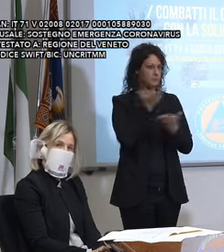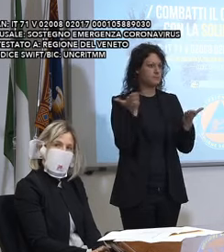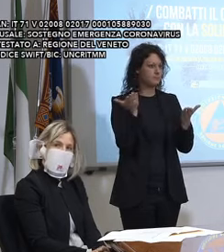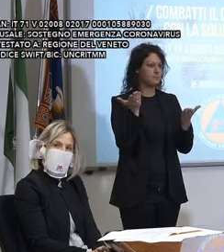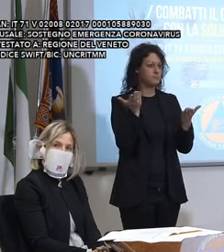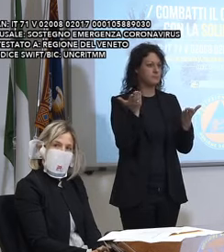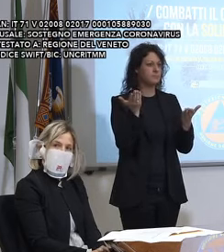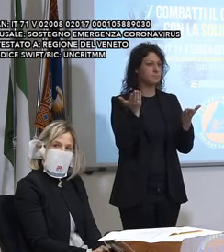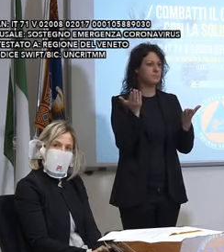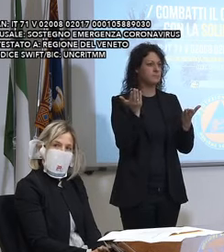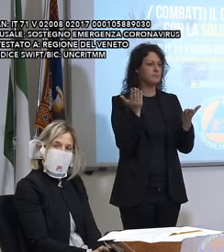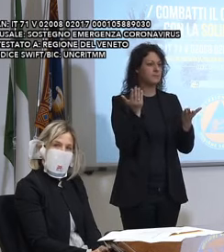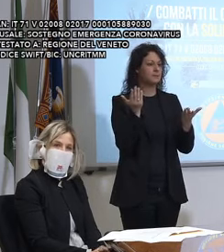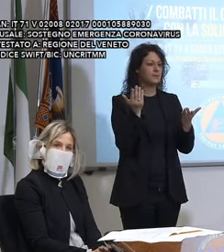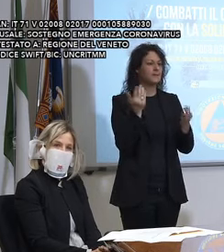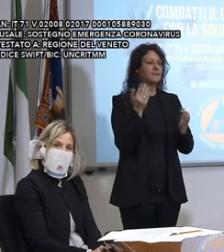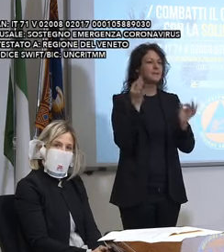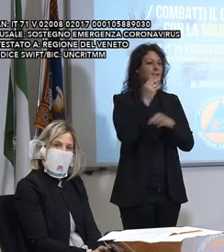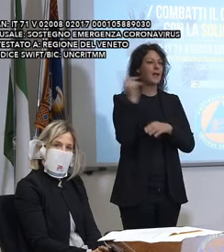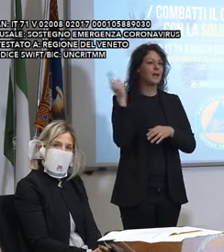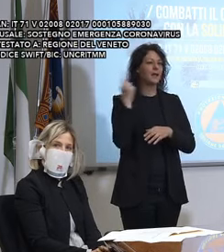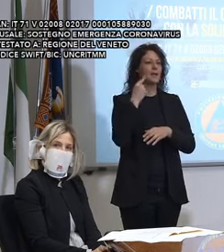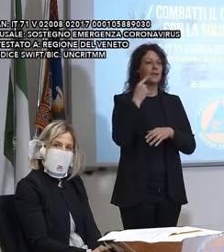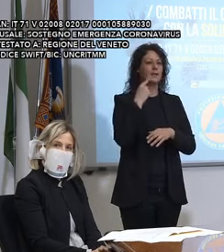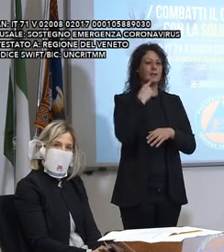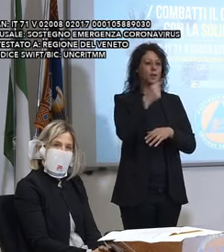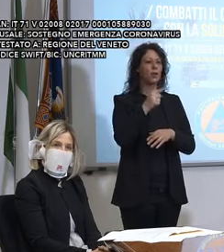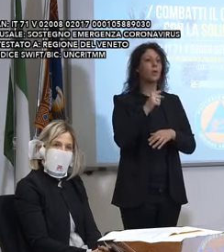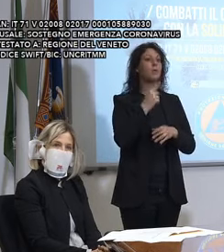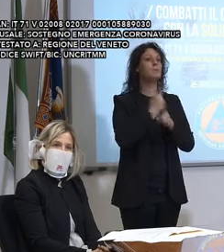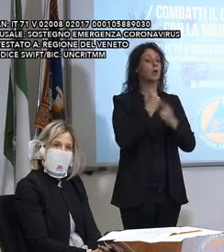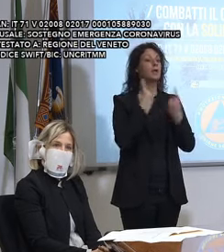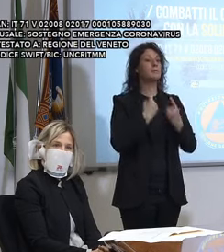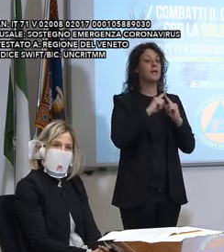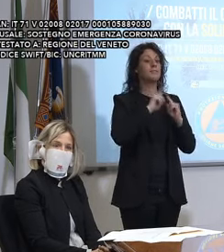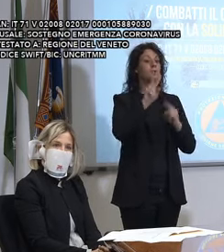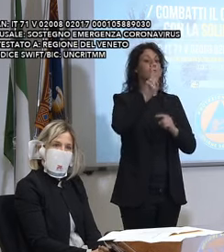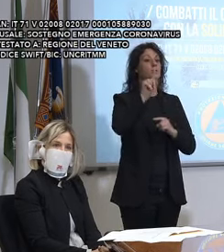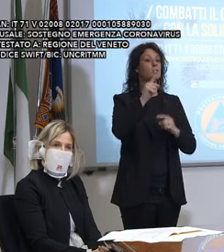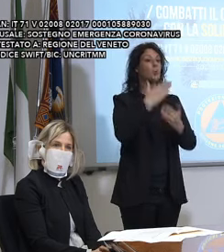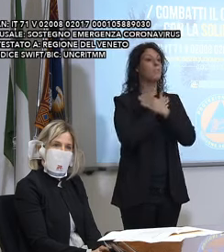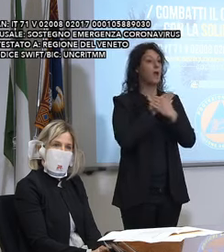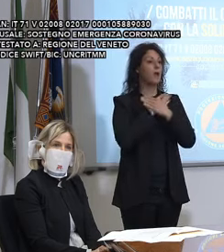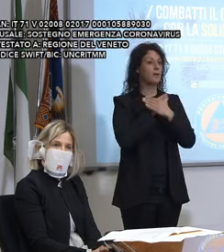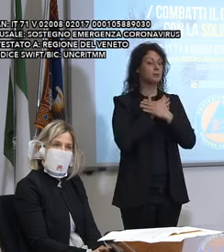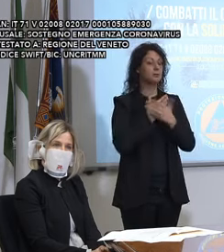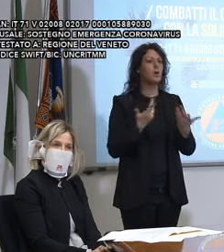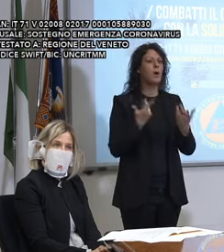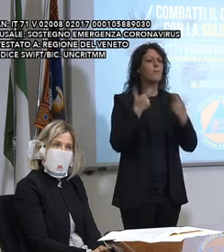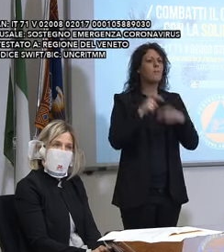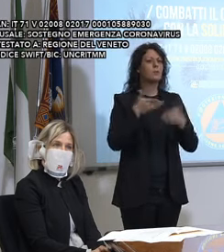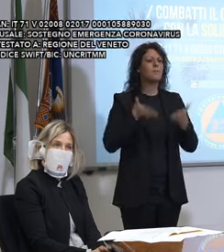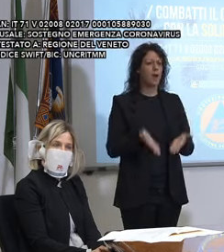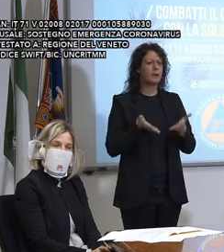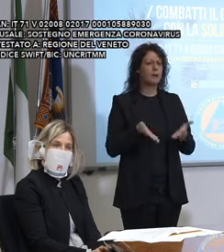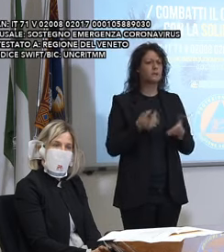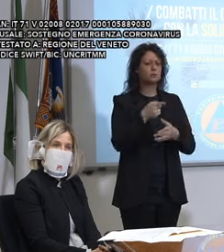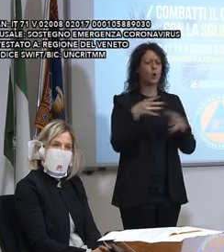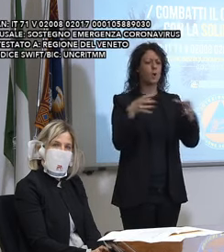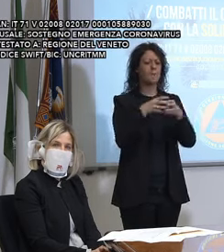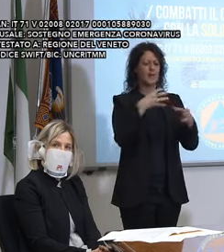Se il lockdown al 21 maggio non si spiega come mai fino adesso con il parere del Comitato Scientifico Nazionale siano